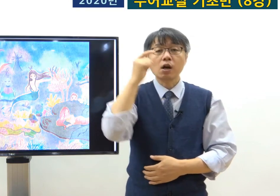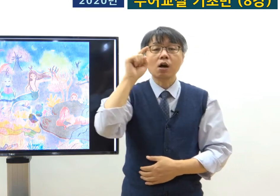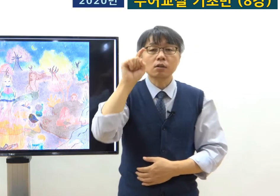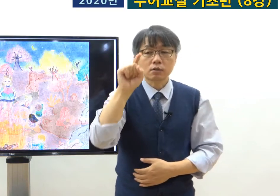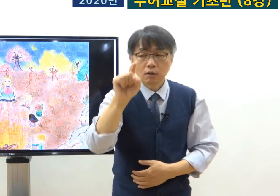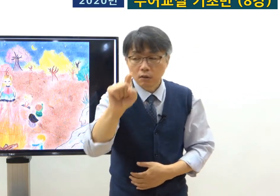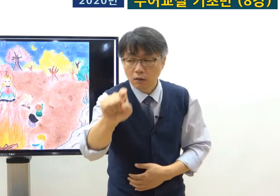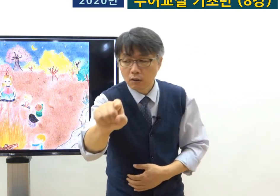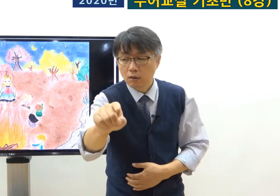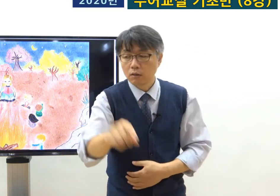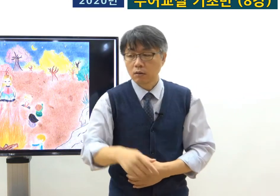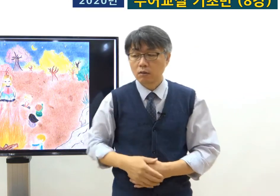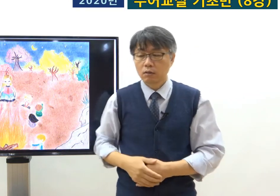누군가는